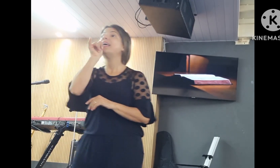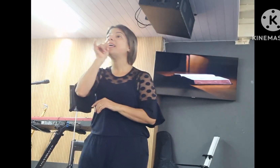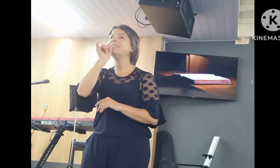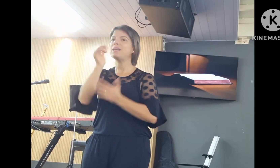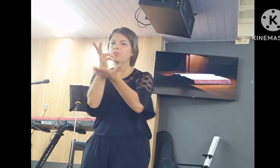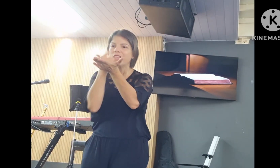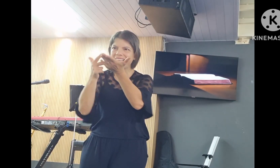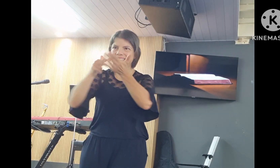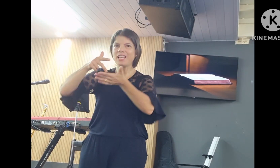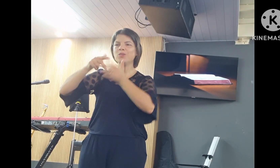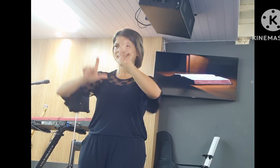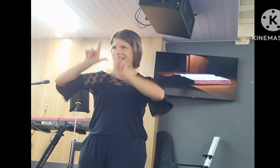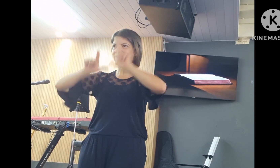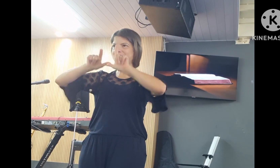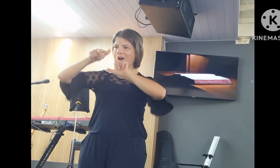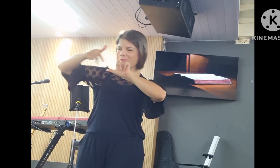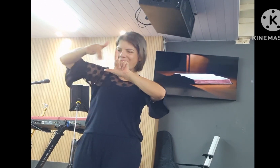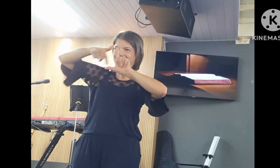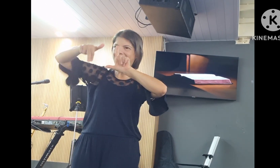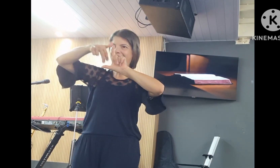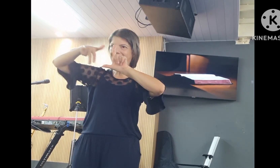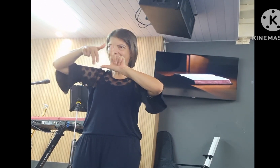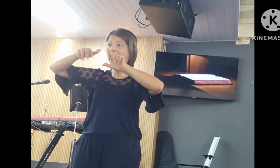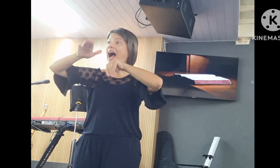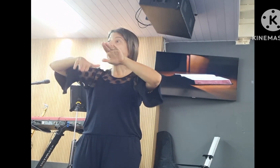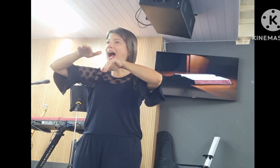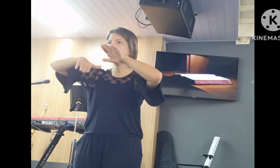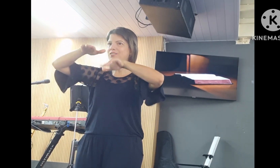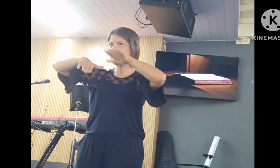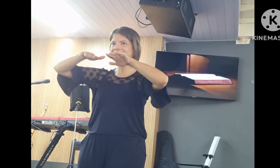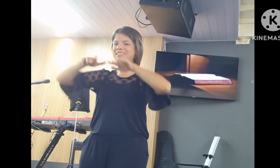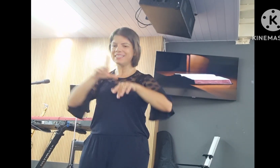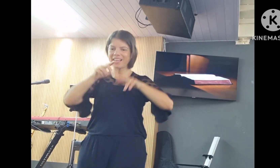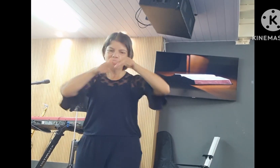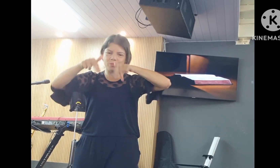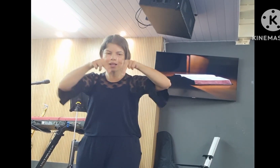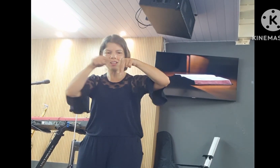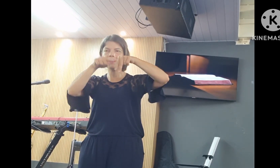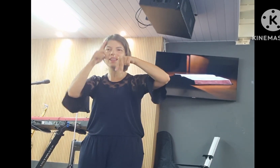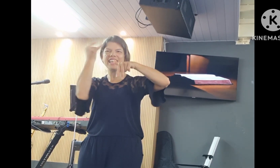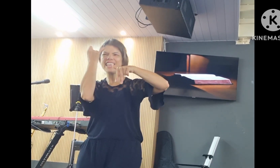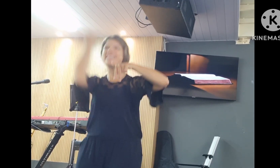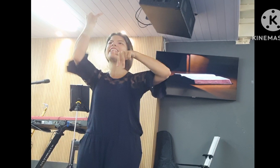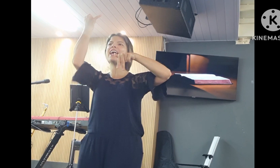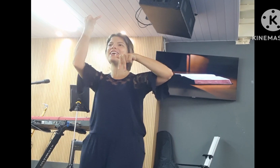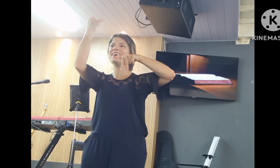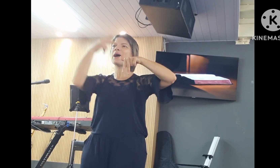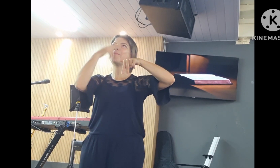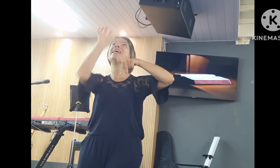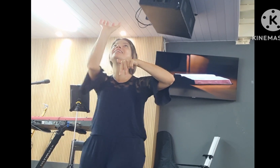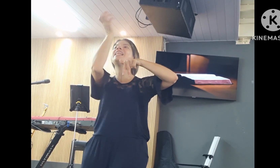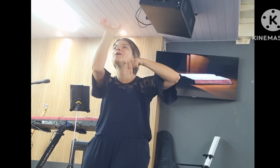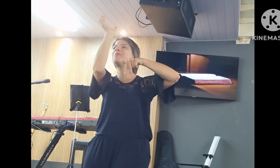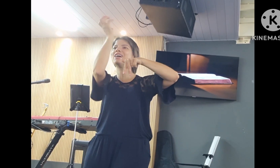Eu falo que quando você é tentado, ou quando você vai fazer alguma coisa errada,